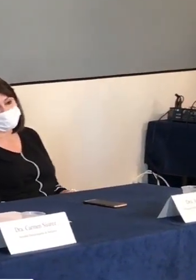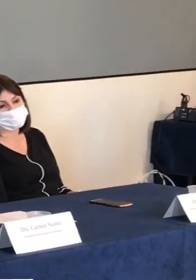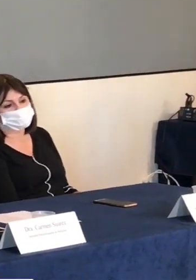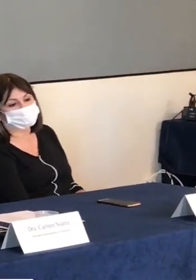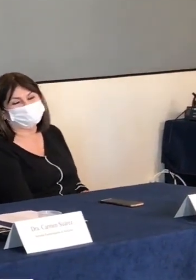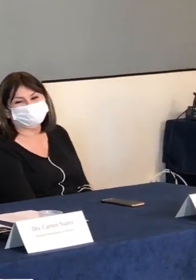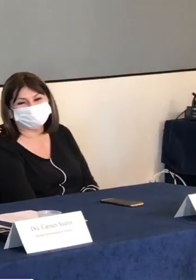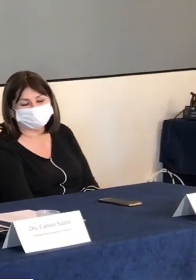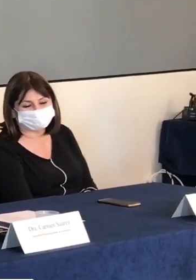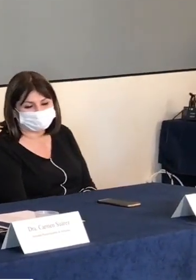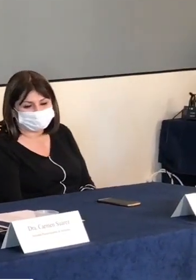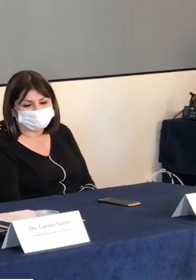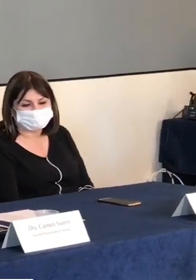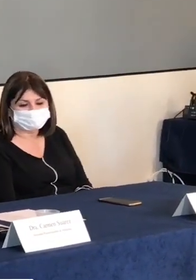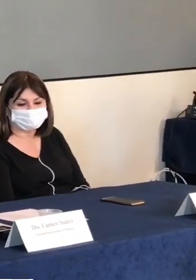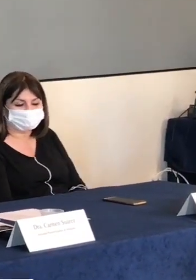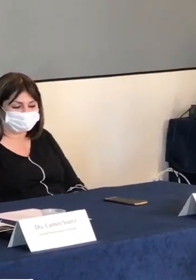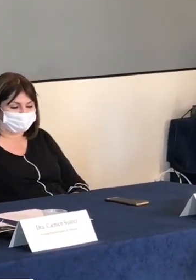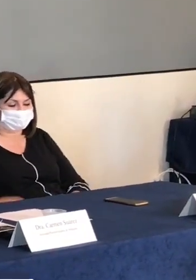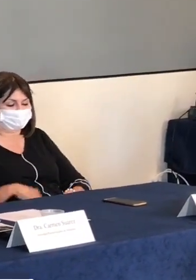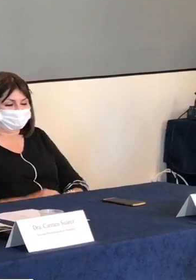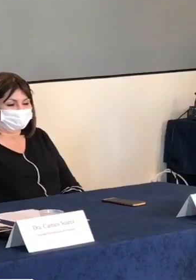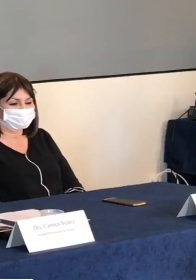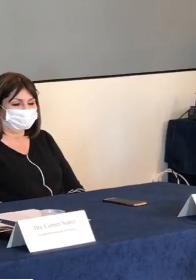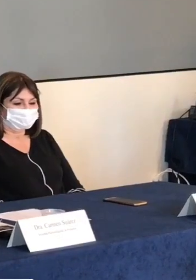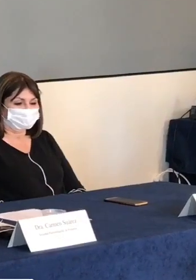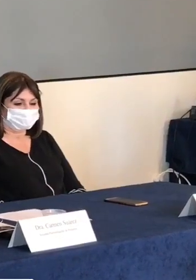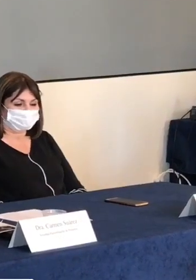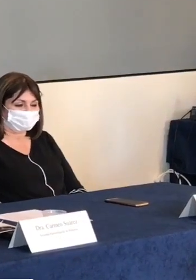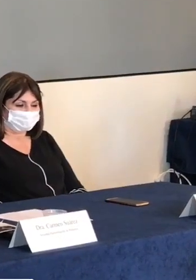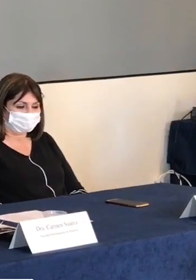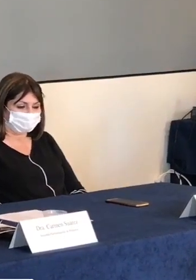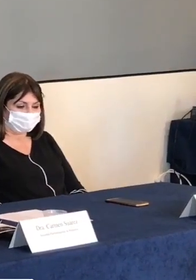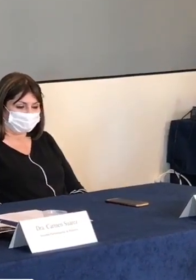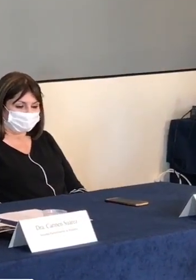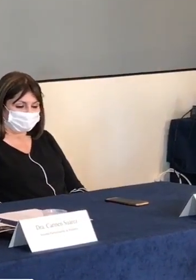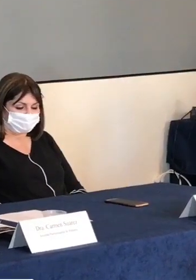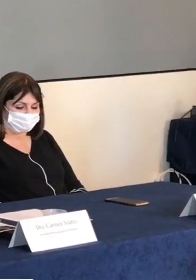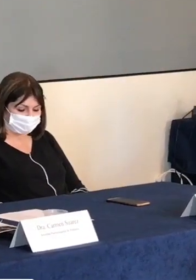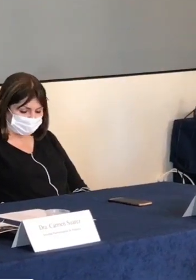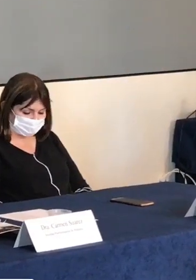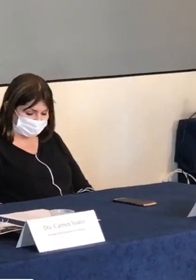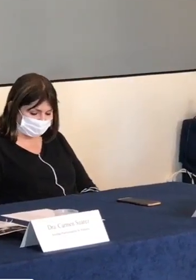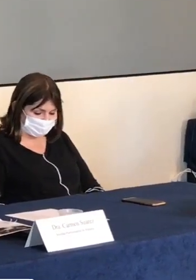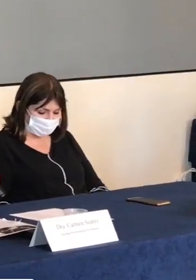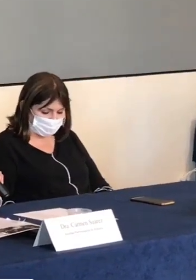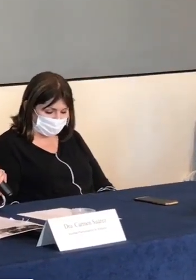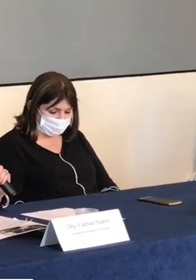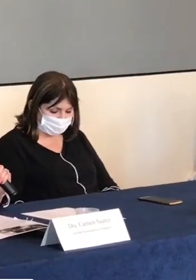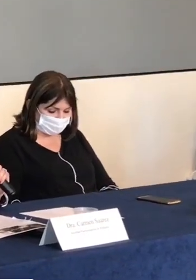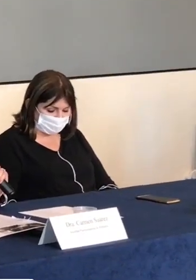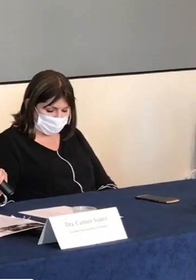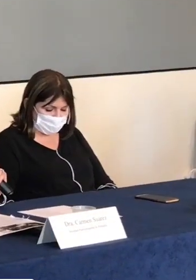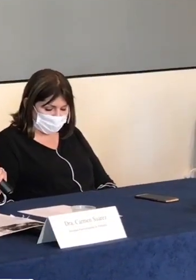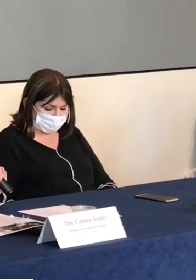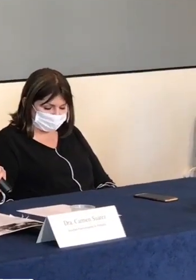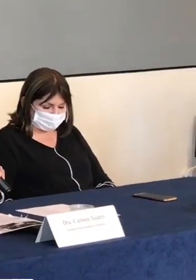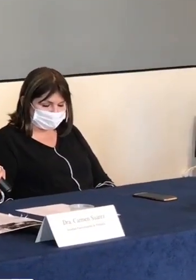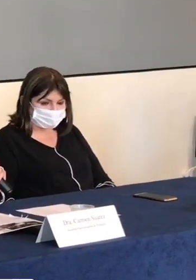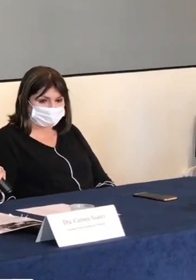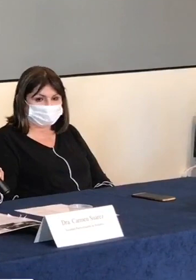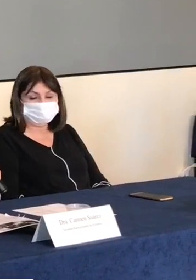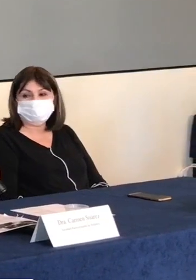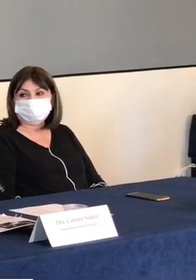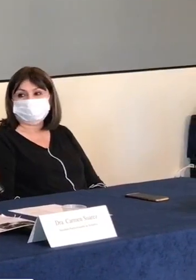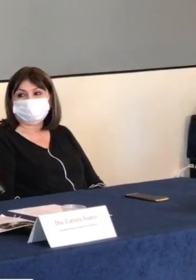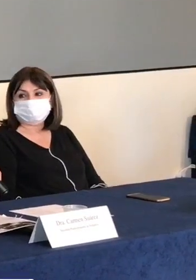la doctora Iris Cardona por lo que se ha destacado en la lucha de la vacunación en toda su vida profesional y